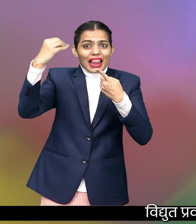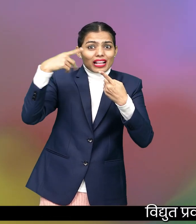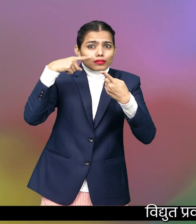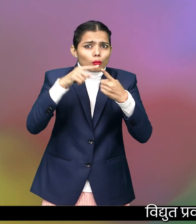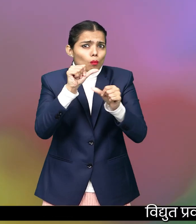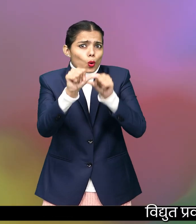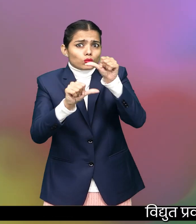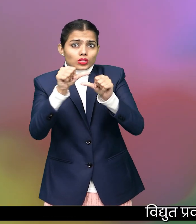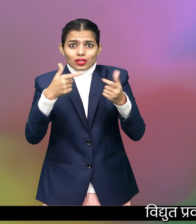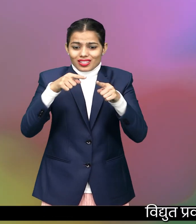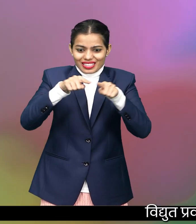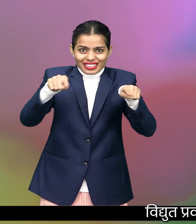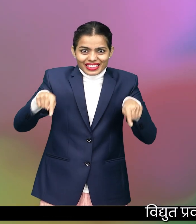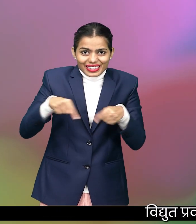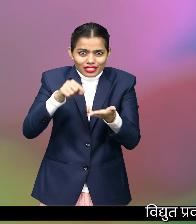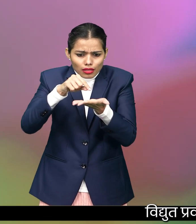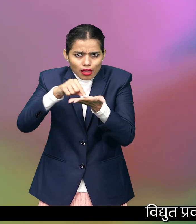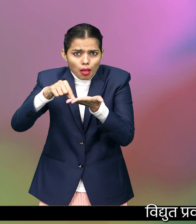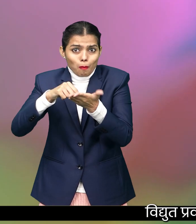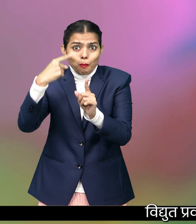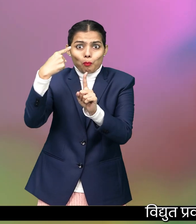विद्युत प्रवाह बॅटरीच्या धनात्मक